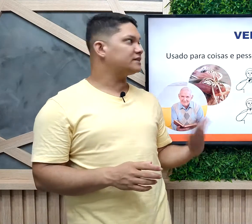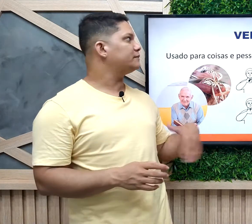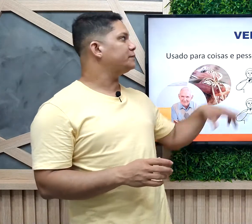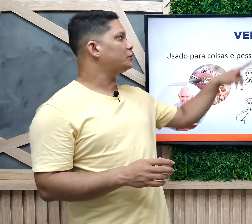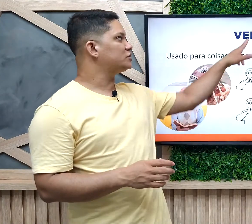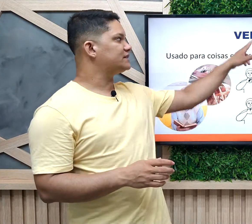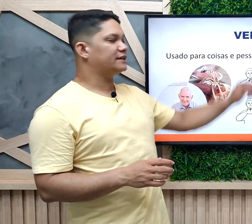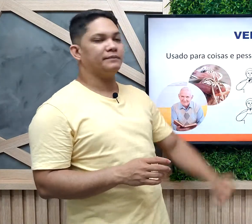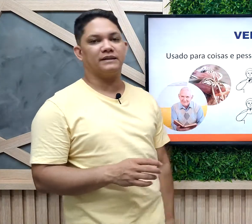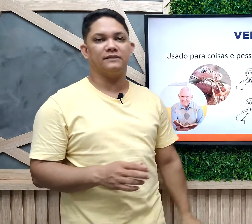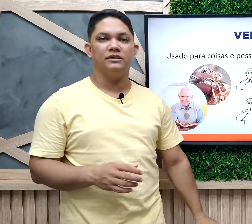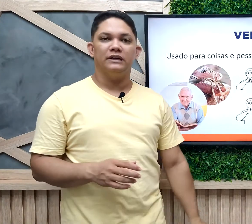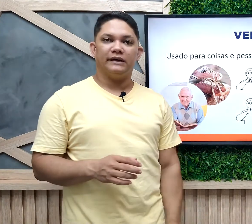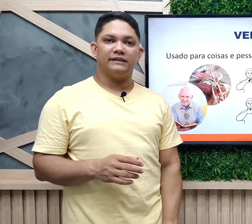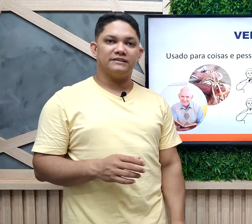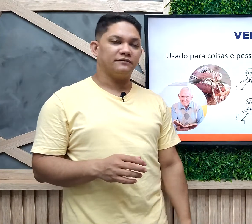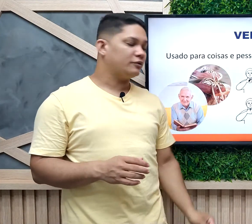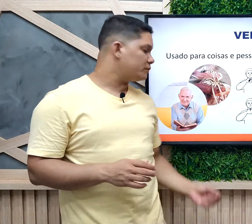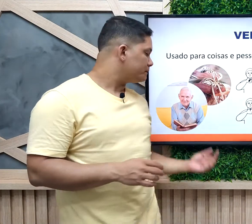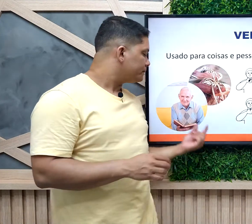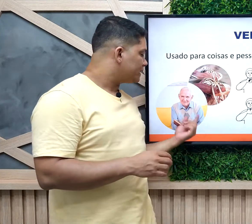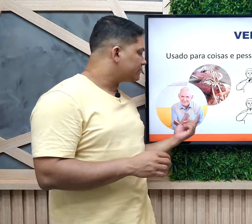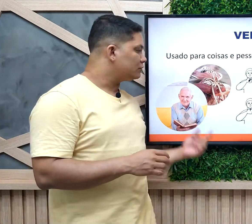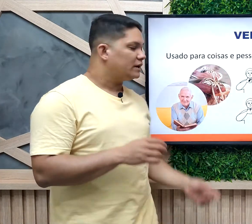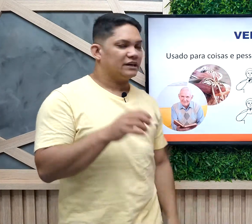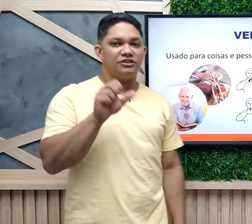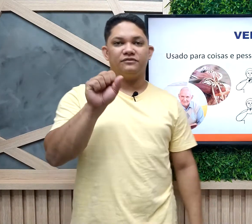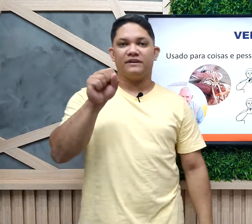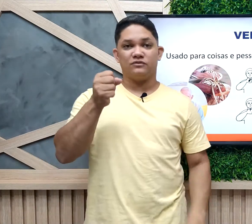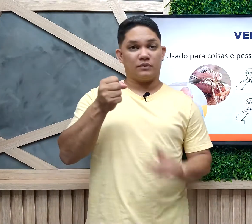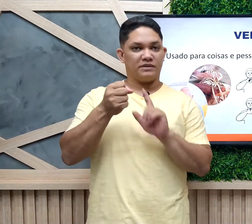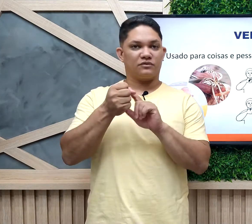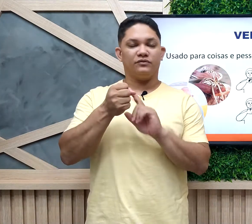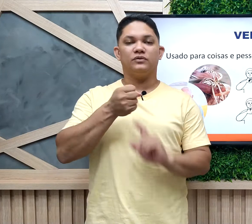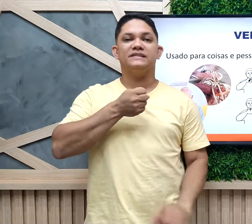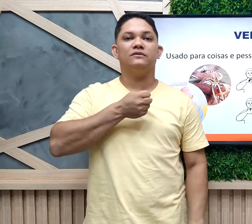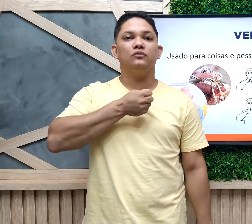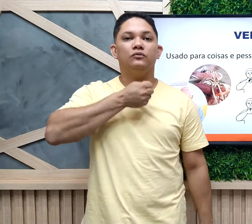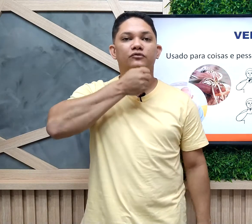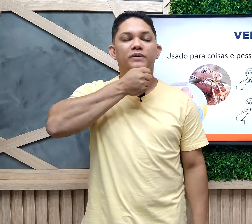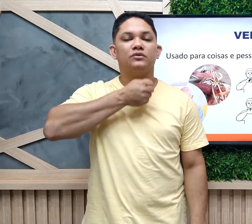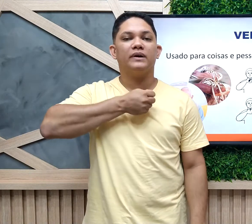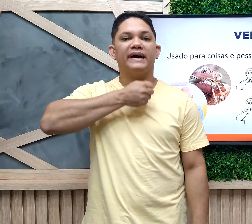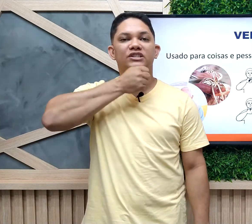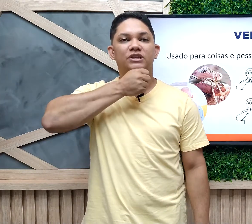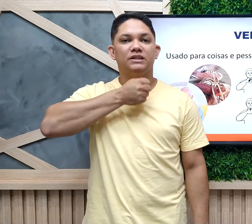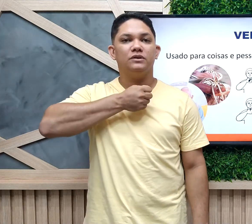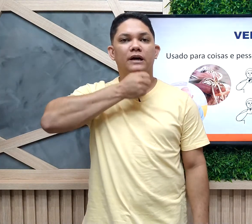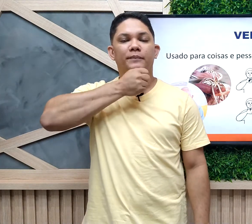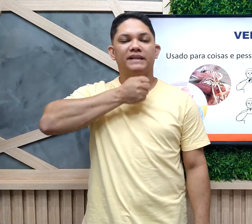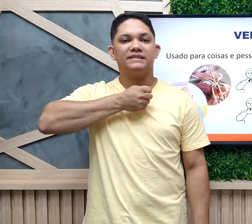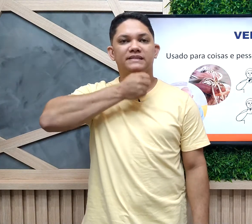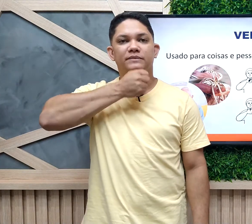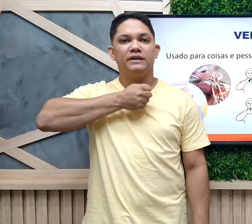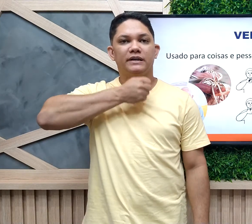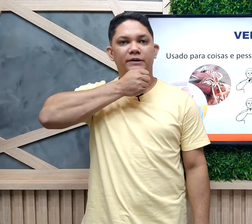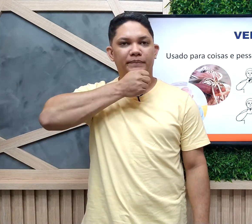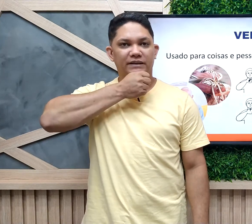também pode ser interpretado dessa forma, então a gente faz com a mesma configuração um movimento retilíneo para cima e para